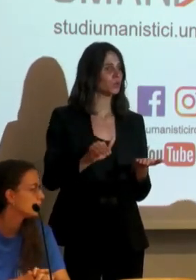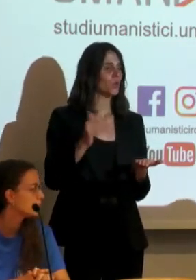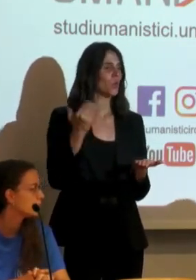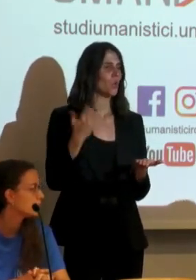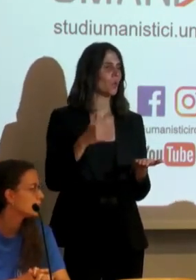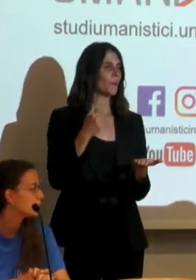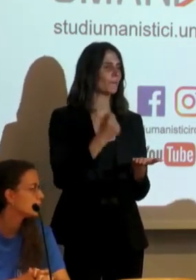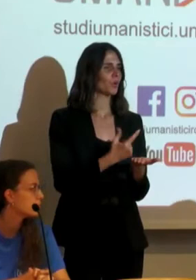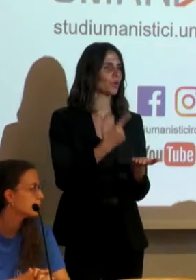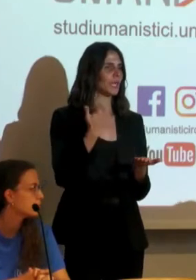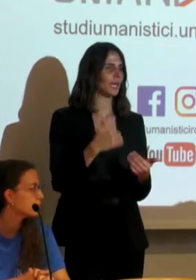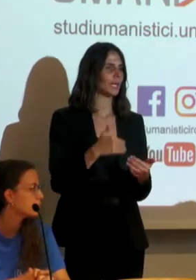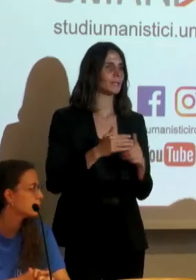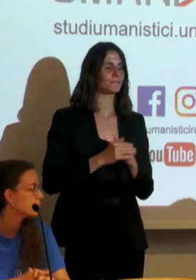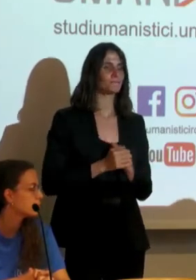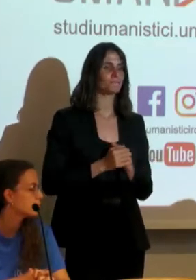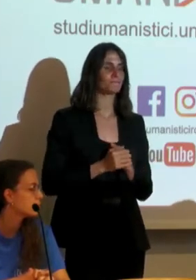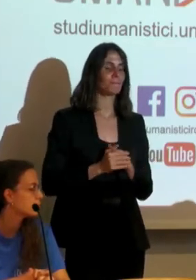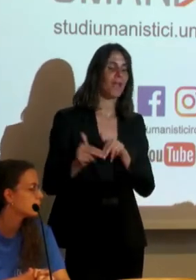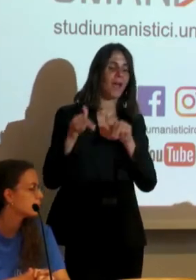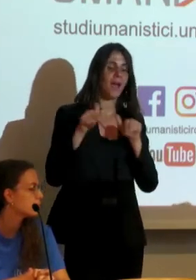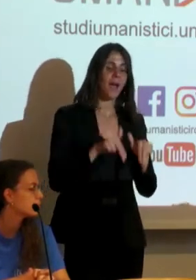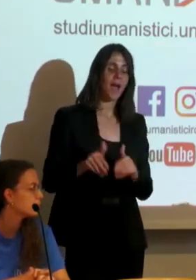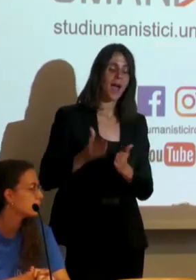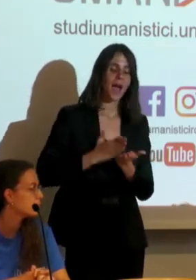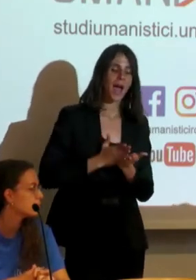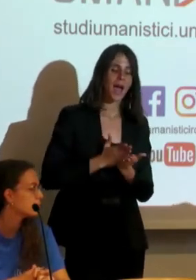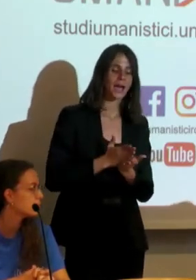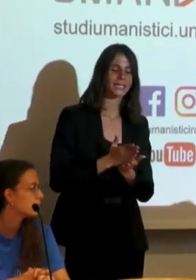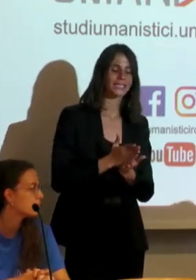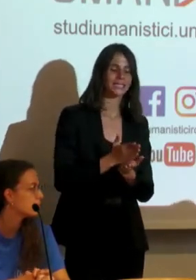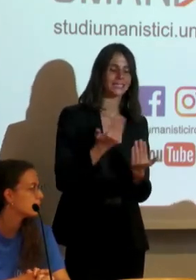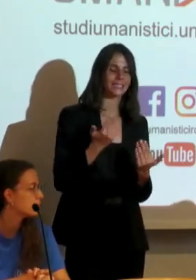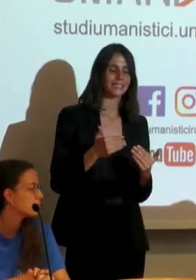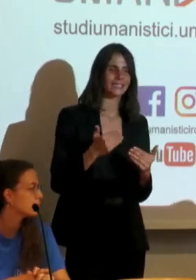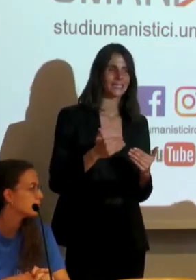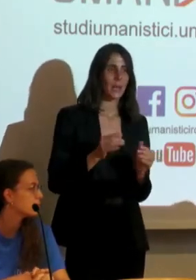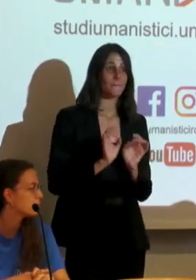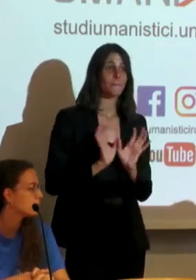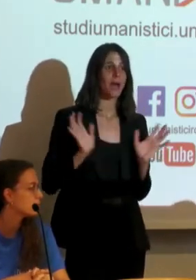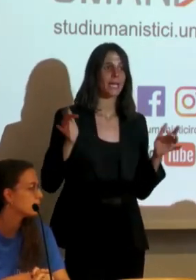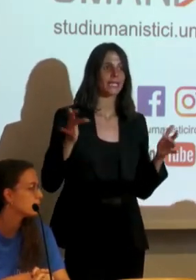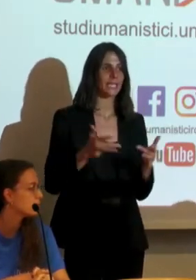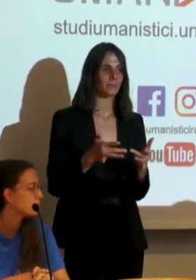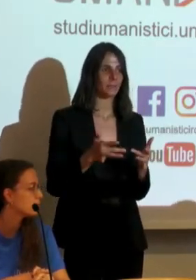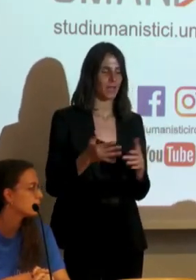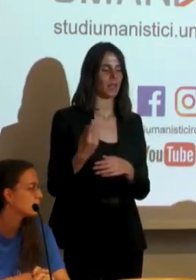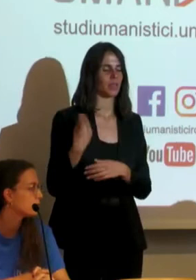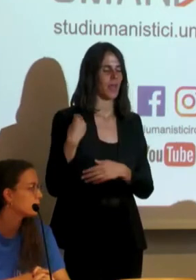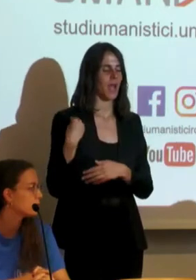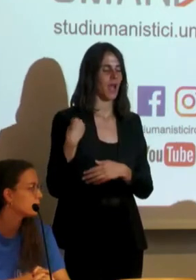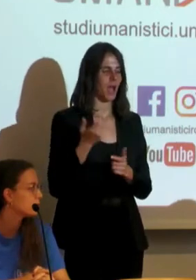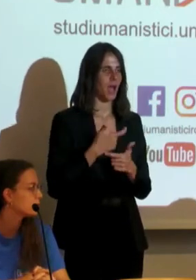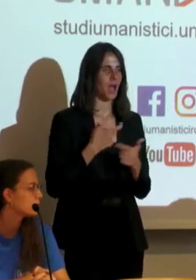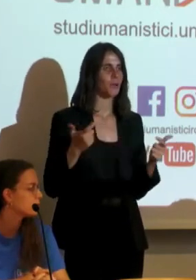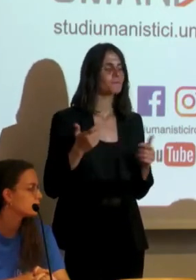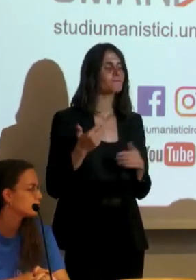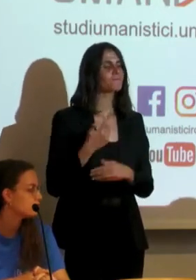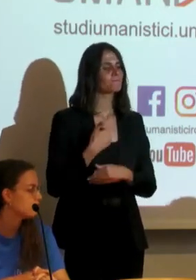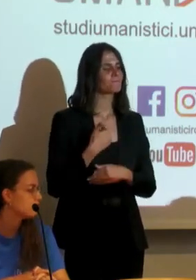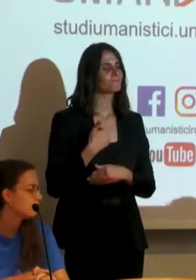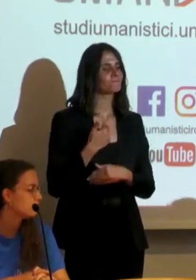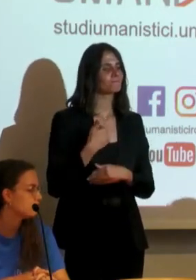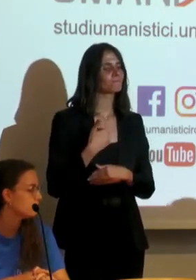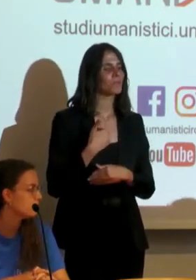questi anni particolarmente duri, no, per via della pandemia, e a me ha colpito vedere come sui